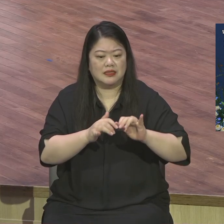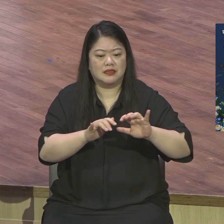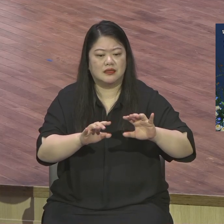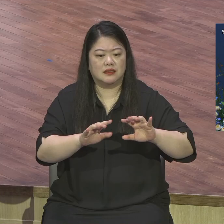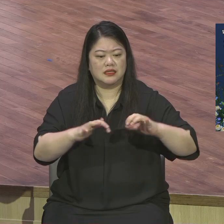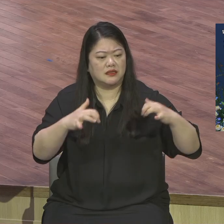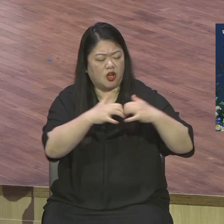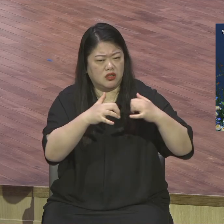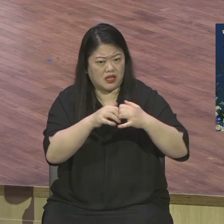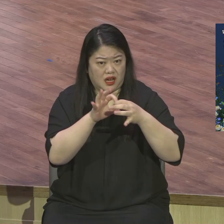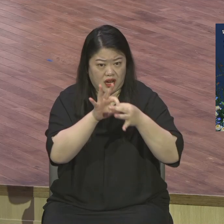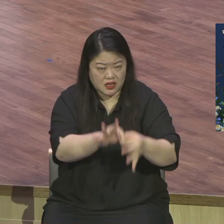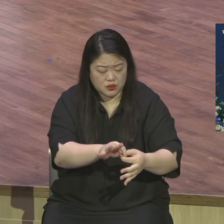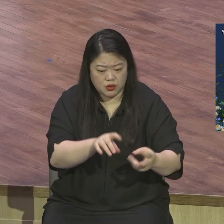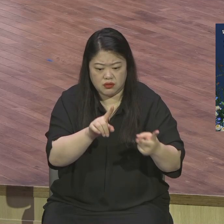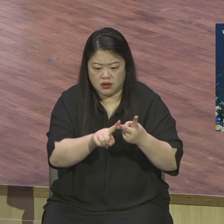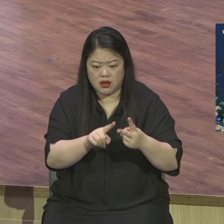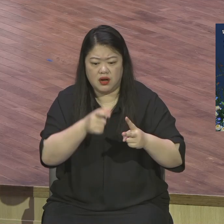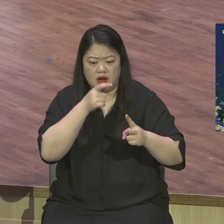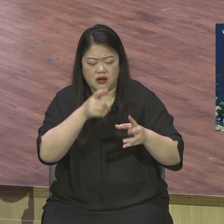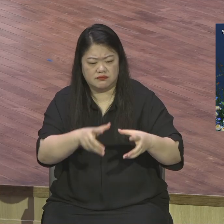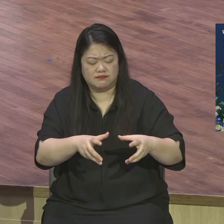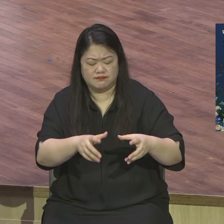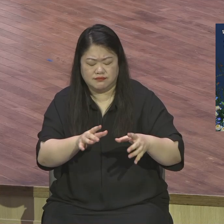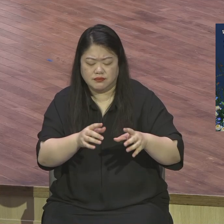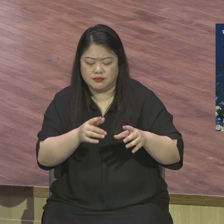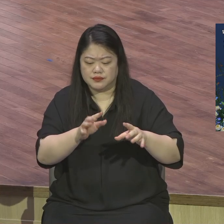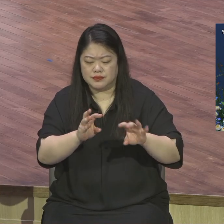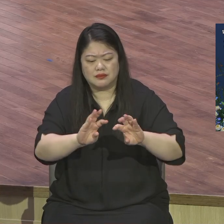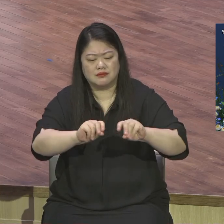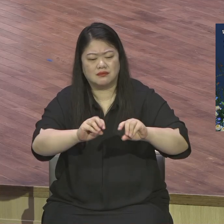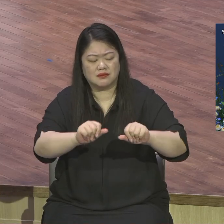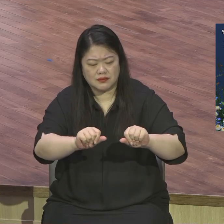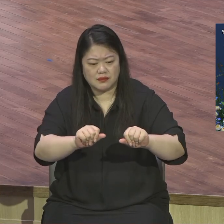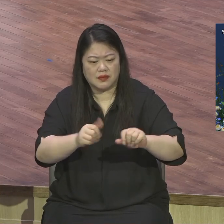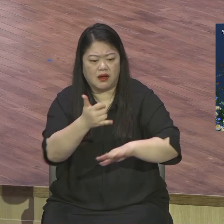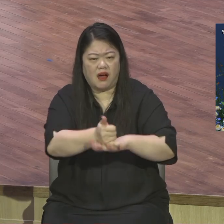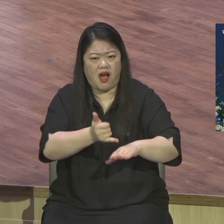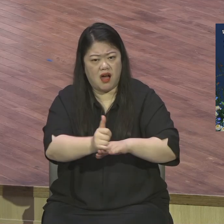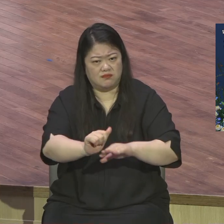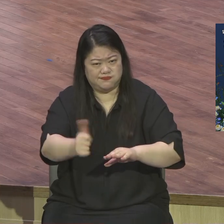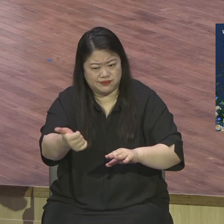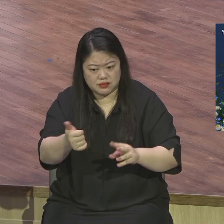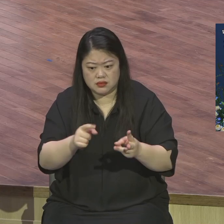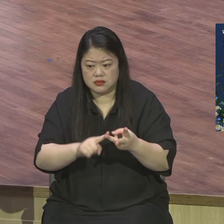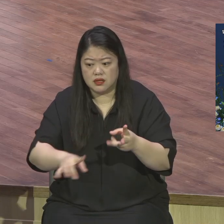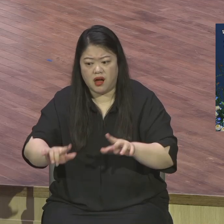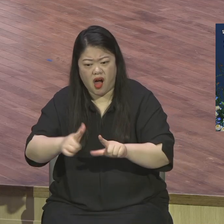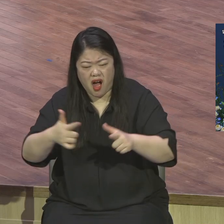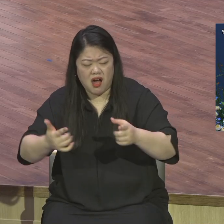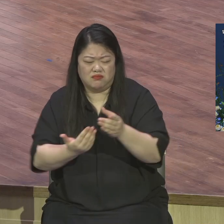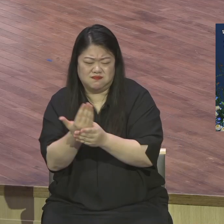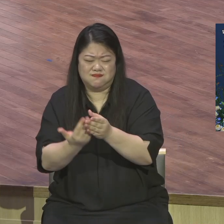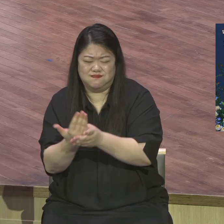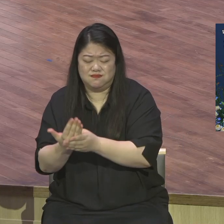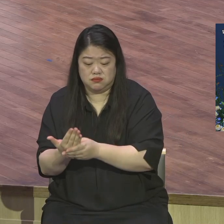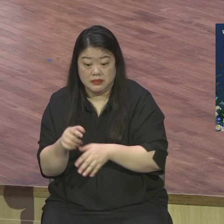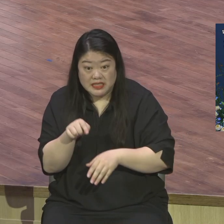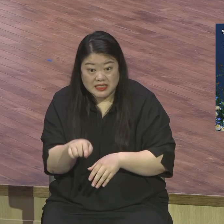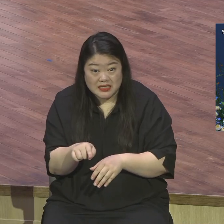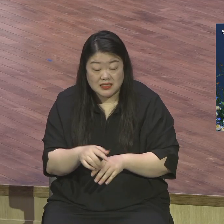그런데 문제는 지금 우리가 겪고 있는 일들이 시작일 뿐이라는 것입니다 시작